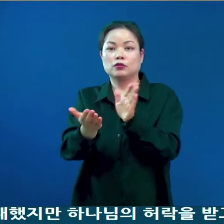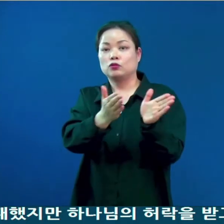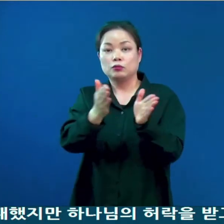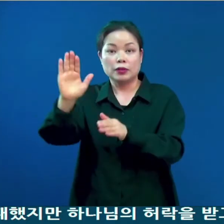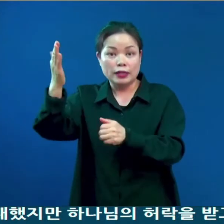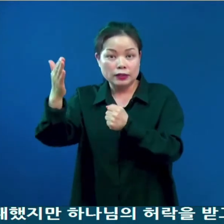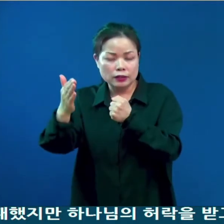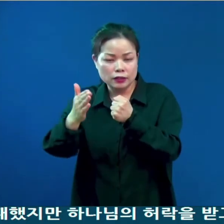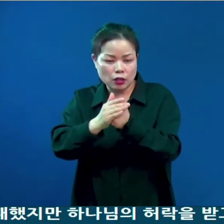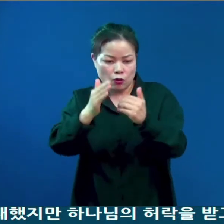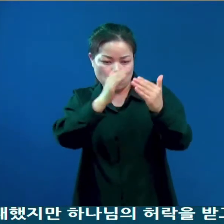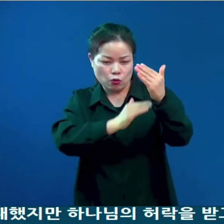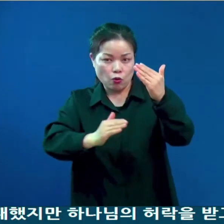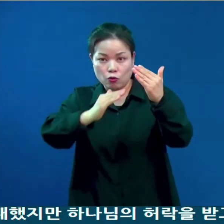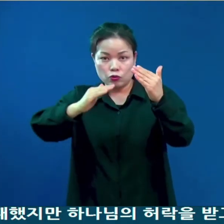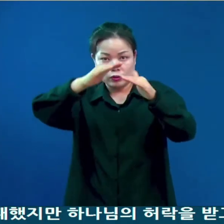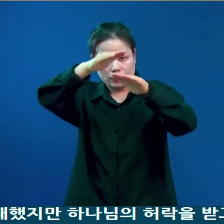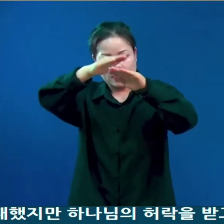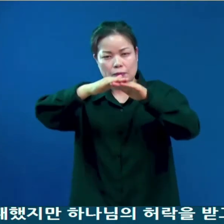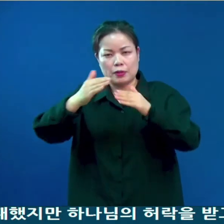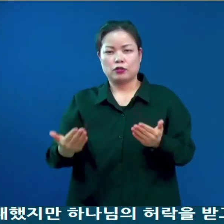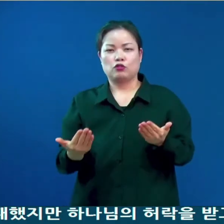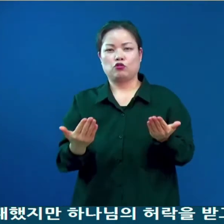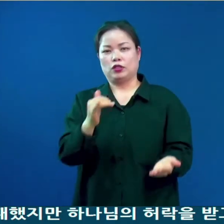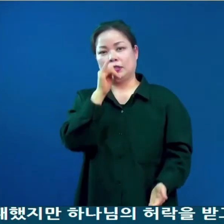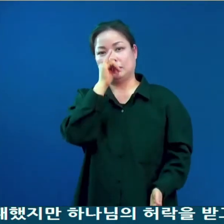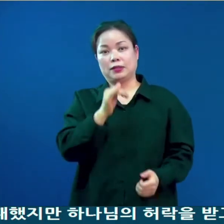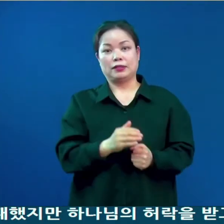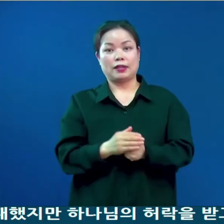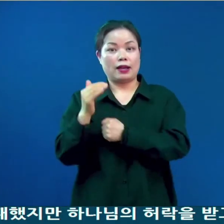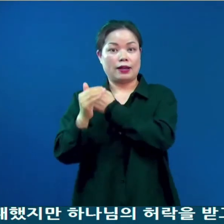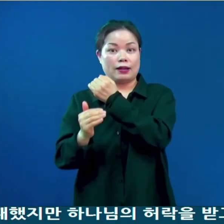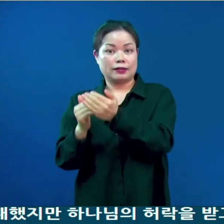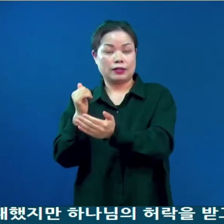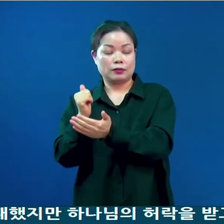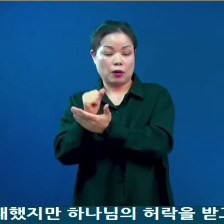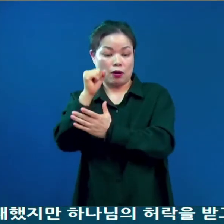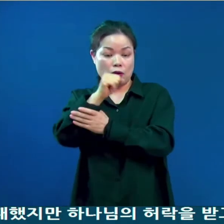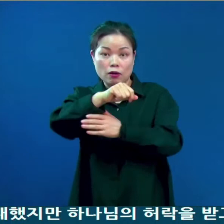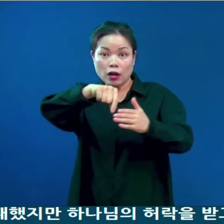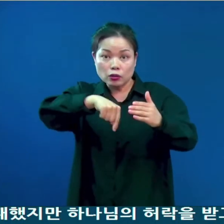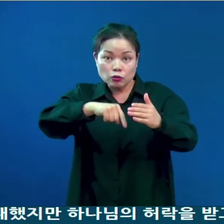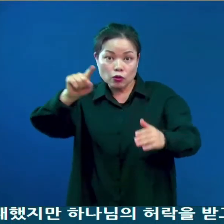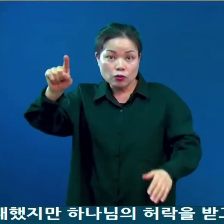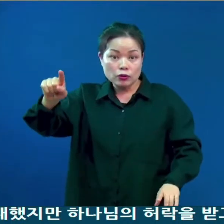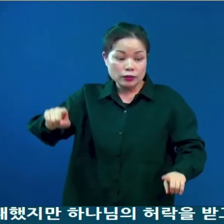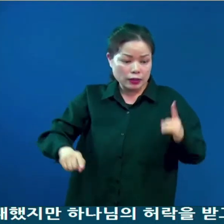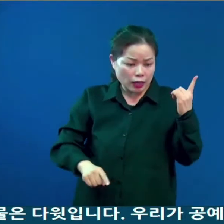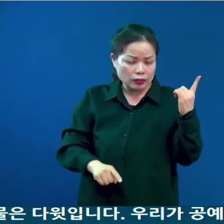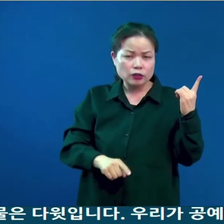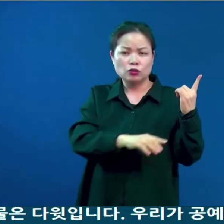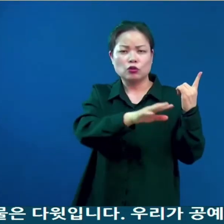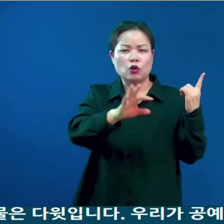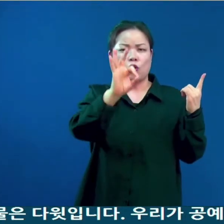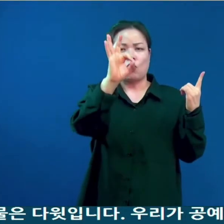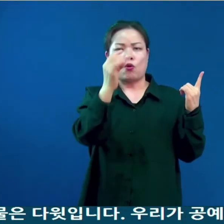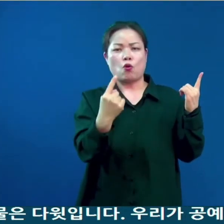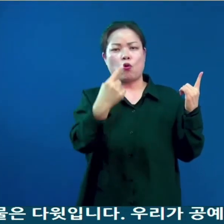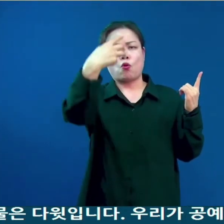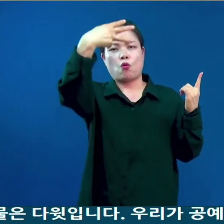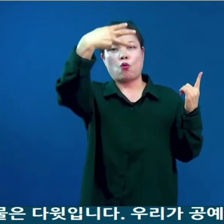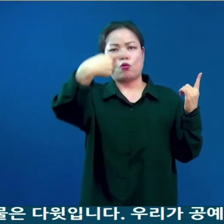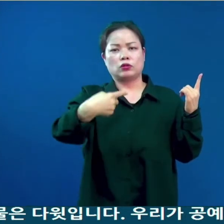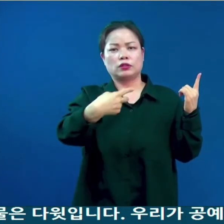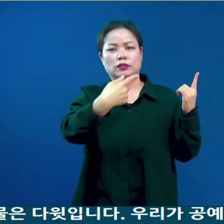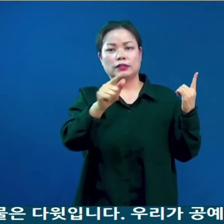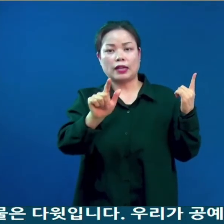때문에 공예배로 모일 수가 있는 겁니다. 하나님의 허락 속에 다윗은 오르난의 타작마당을